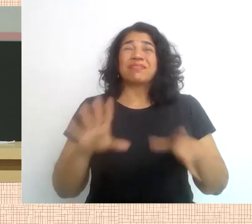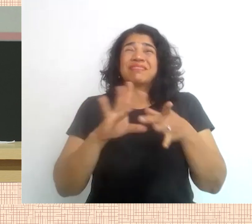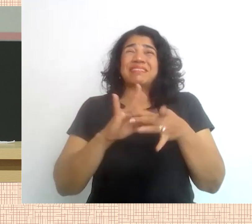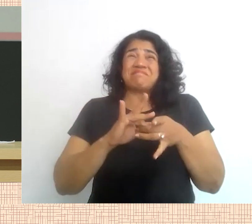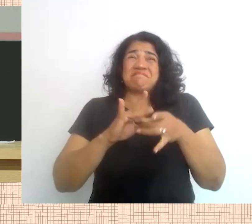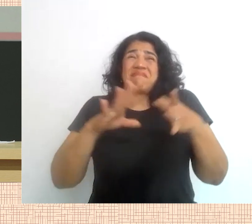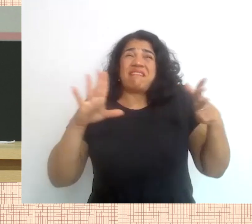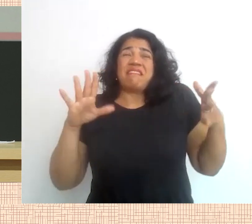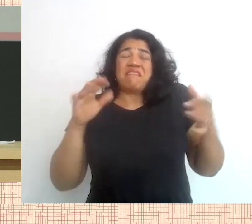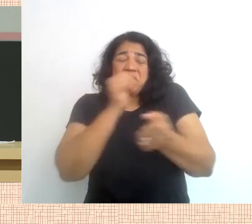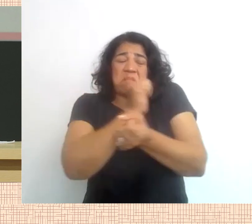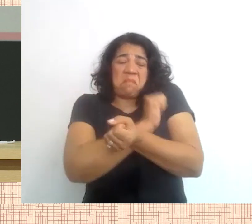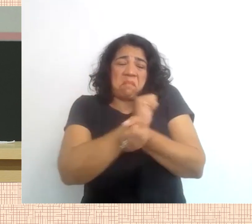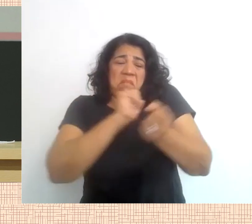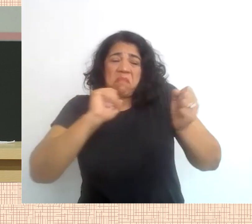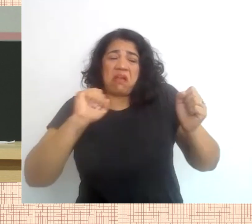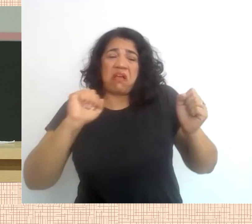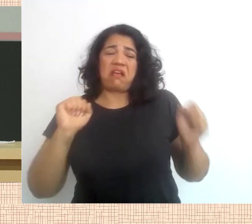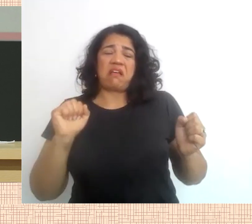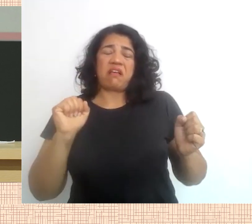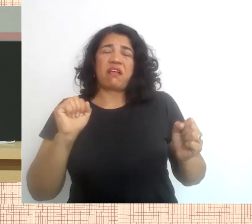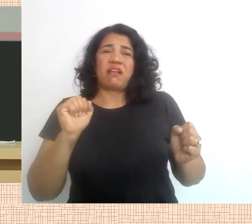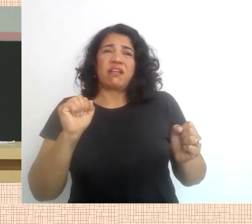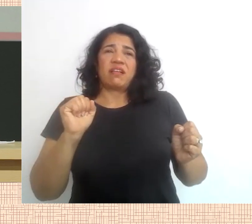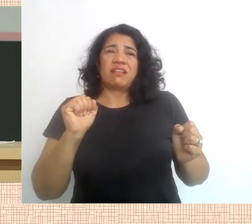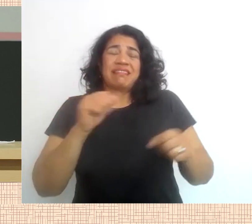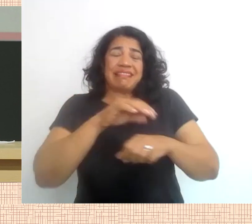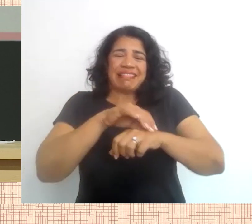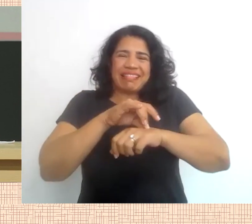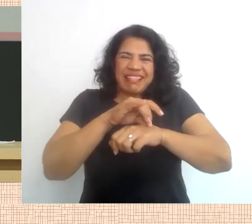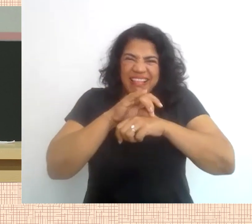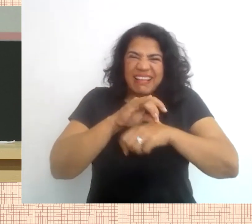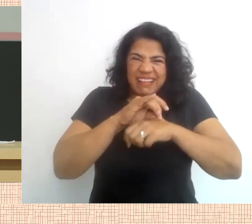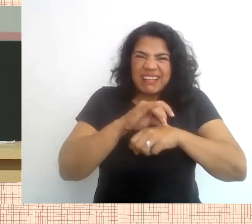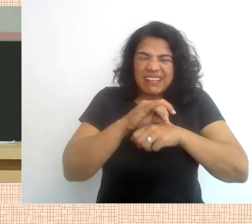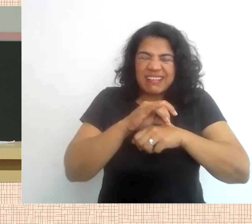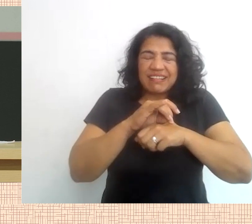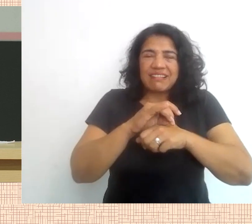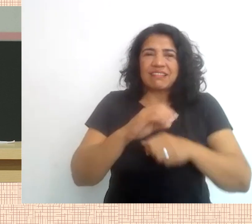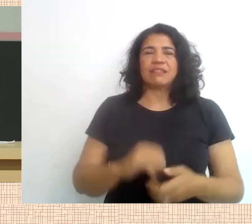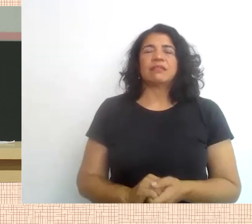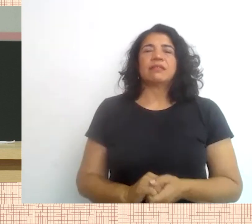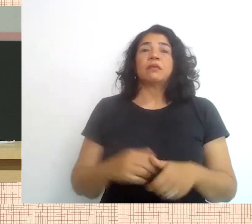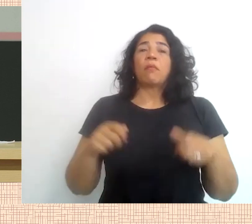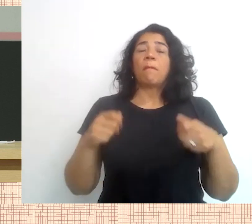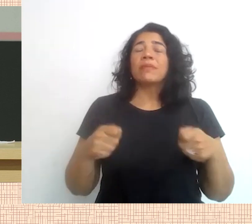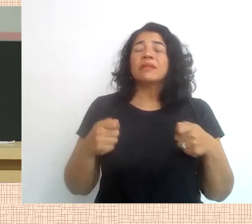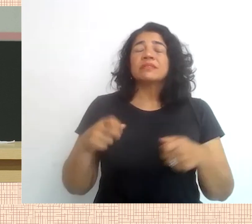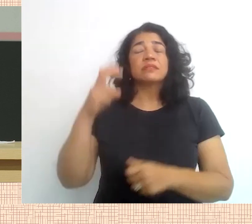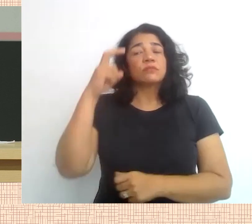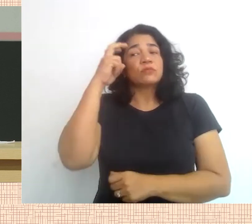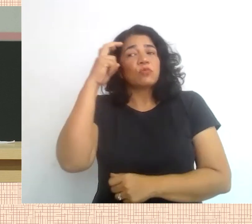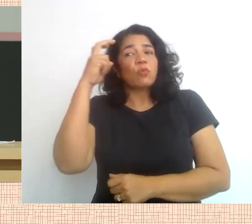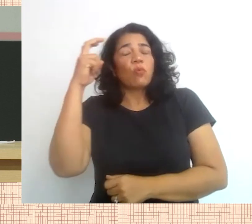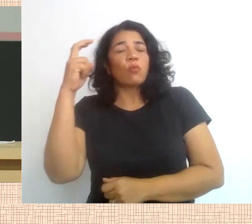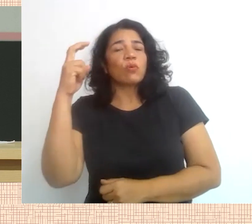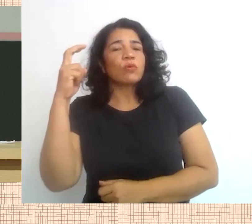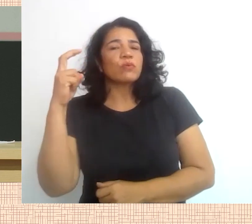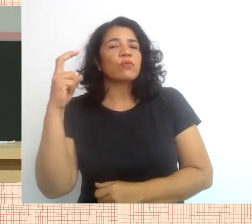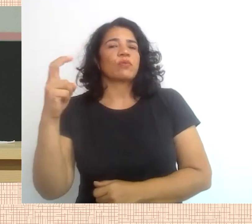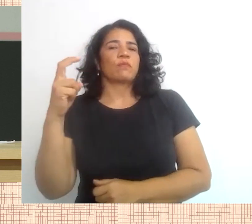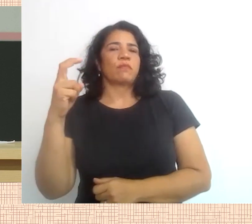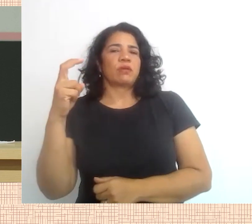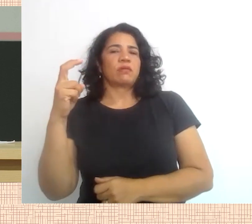a natureza da realidade, que não é nada disso, certo? Não é conhecimento racional,